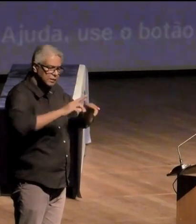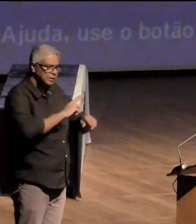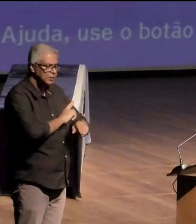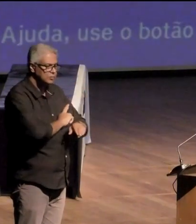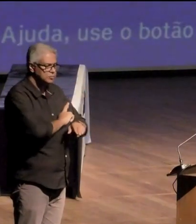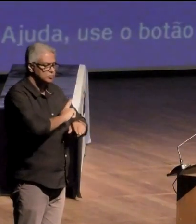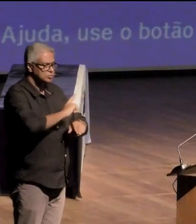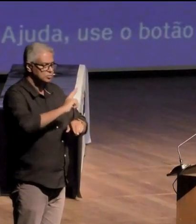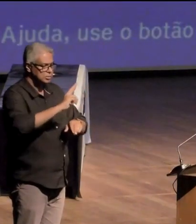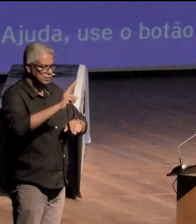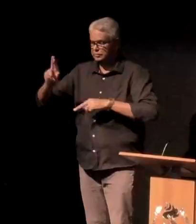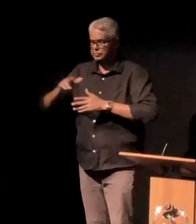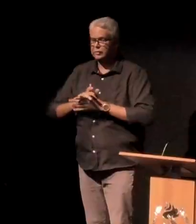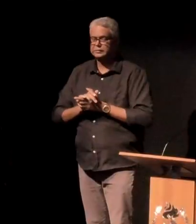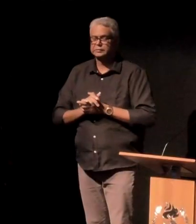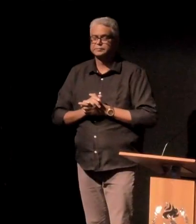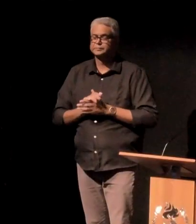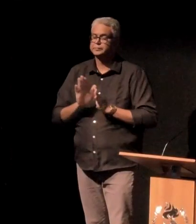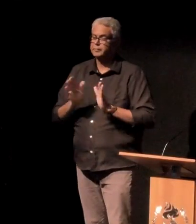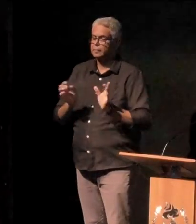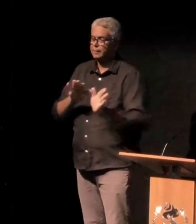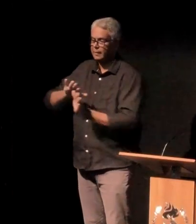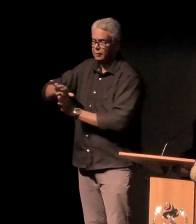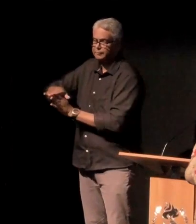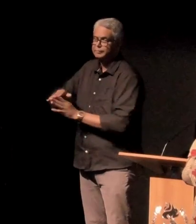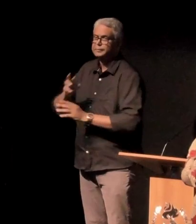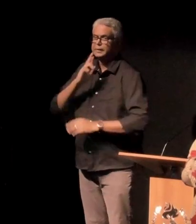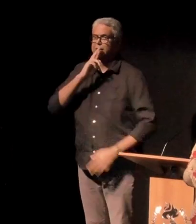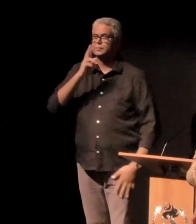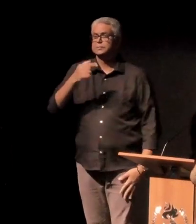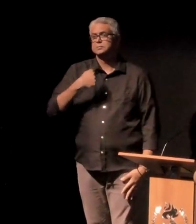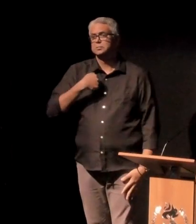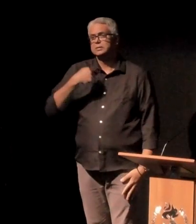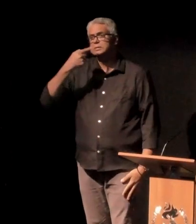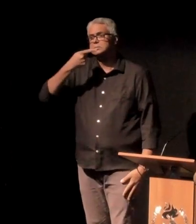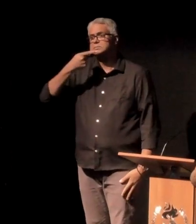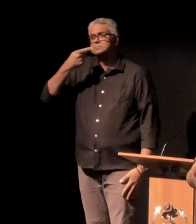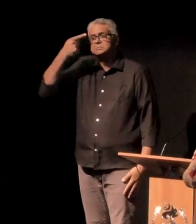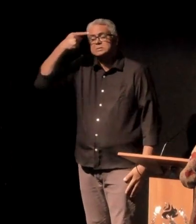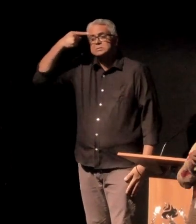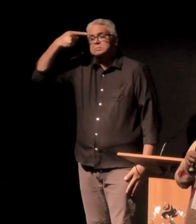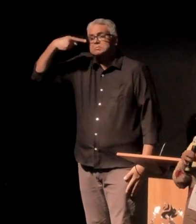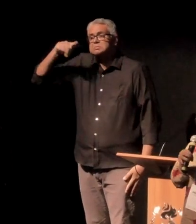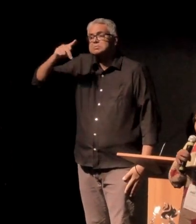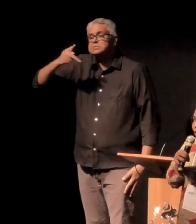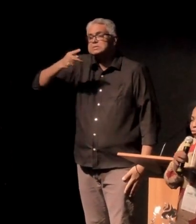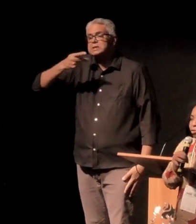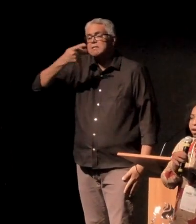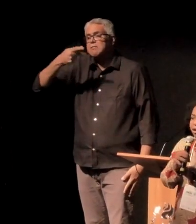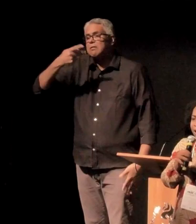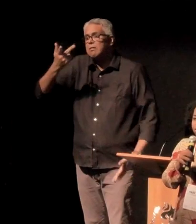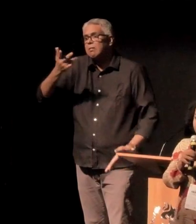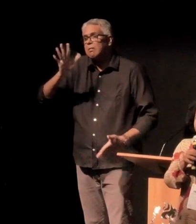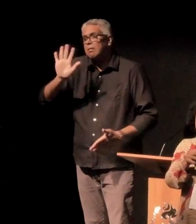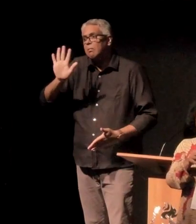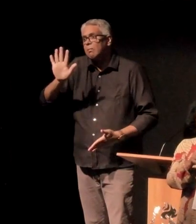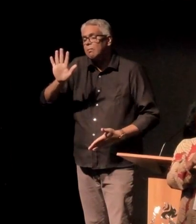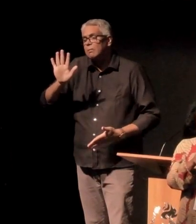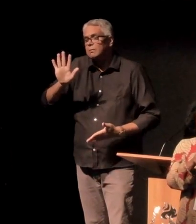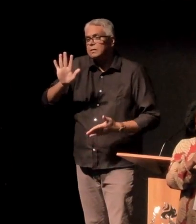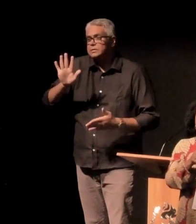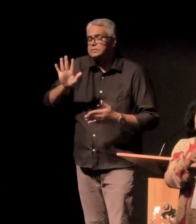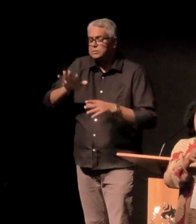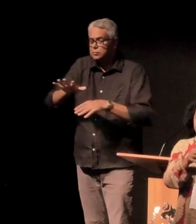obrigado olha não sei dizer mas é imprescindível que o espaço dos terreiros dão espaço né de